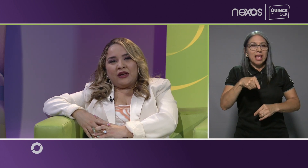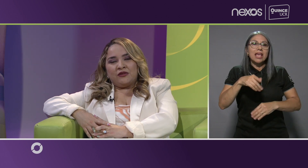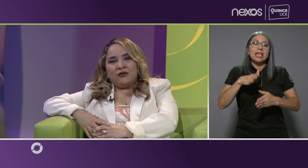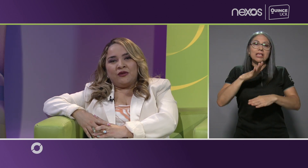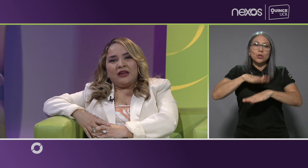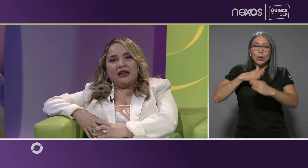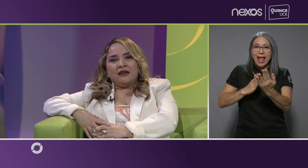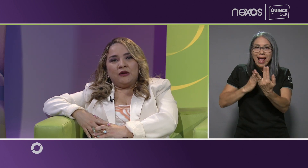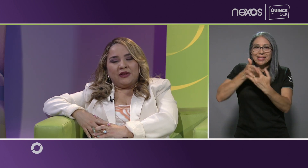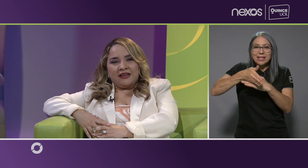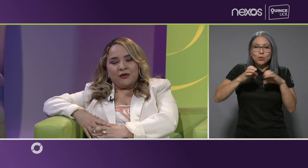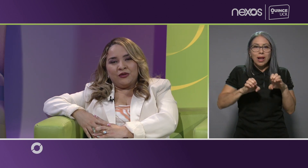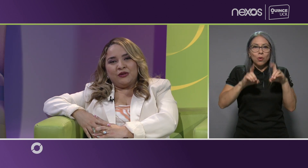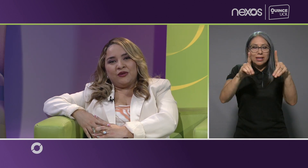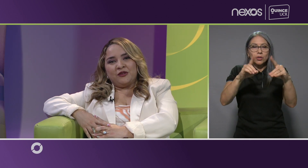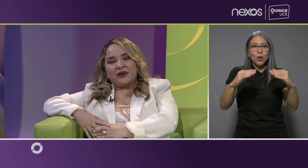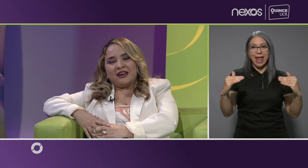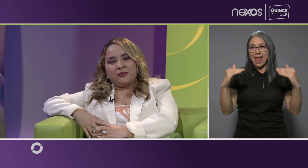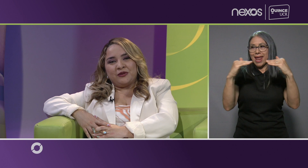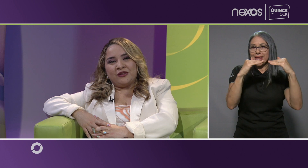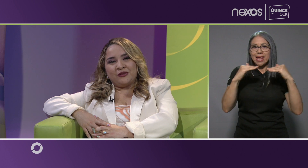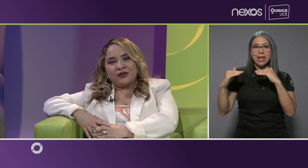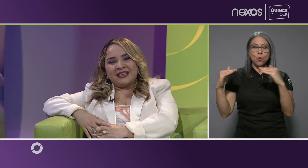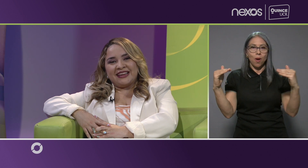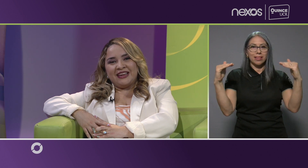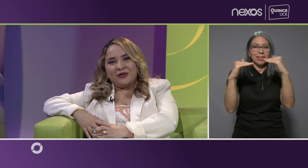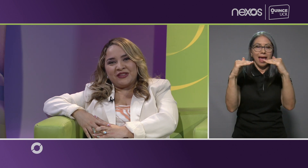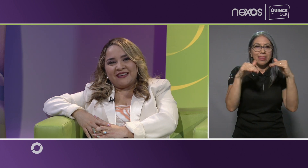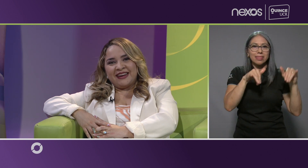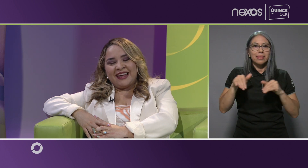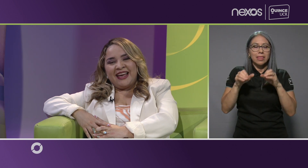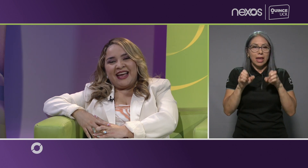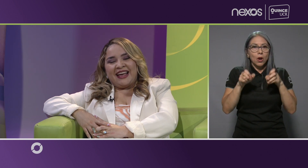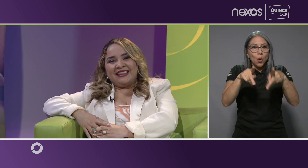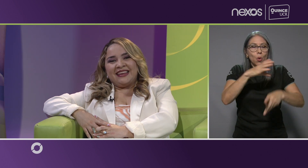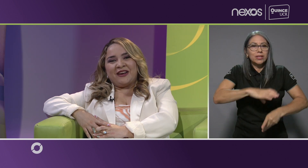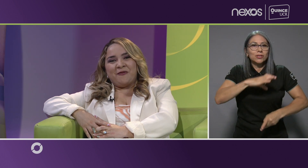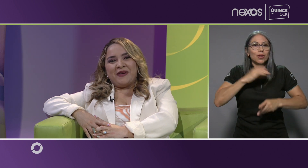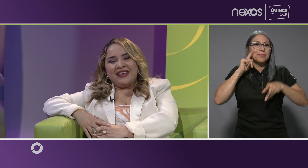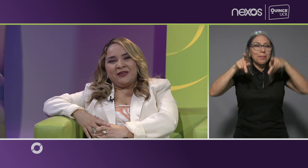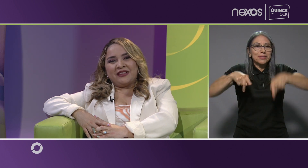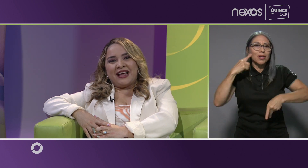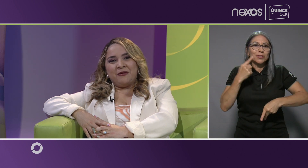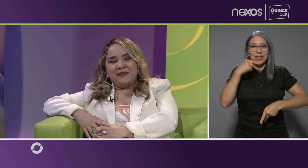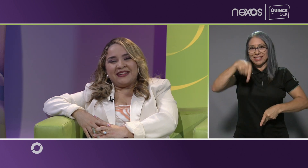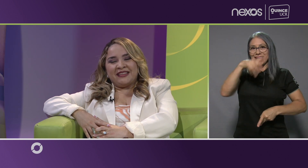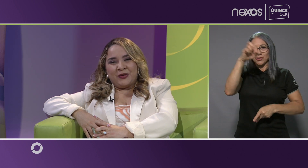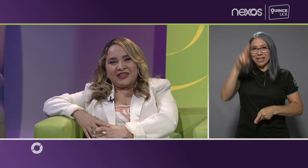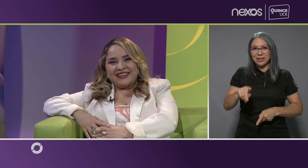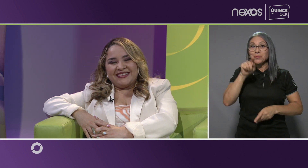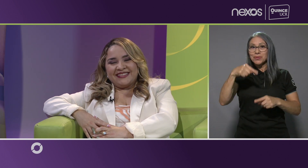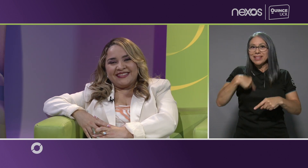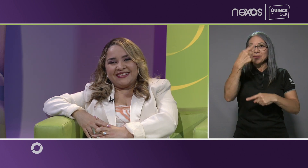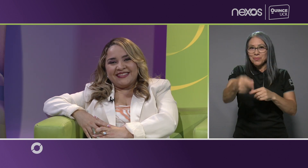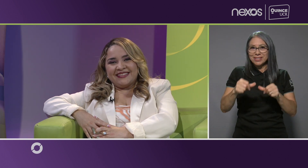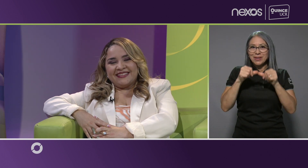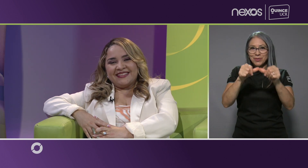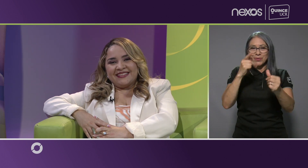a la educación en igualdad de condiciones para las personas sordas aquí en Costa Rica. Así que acompáñenos al volver de este corte.